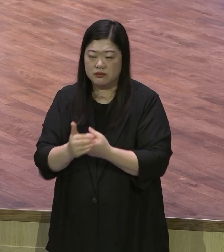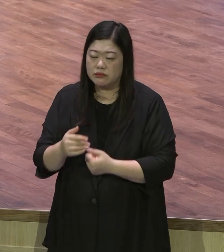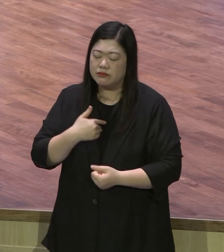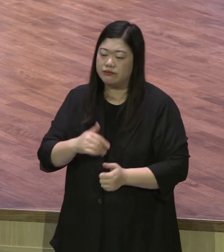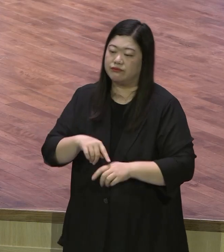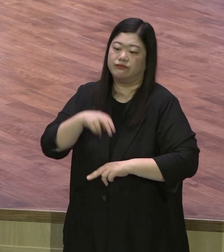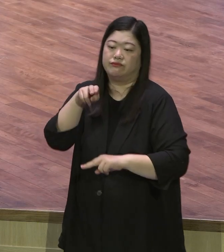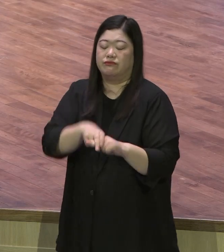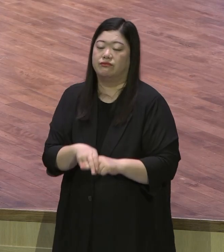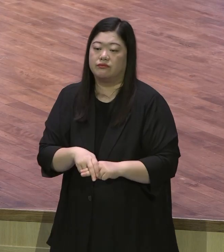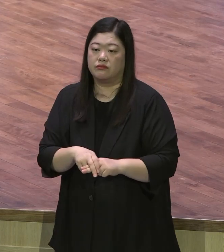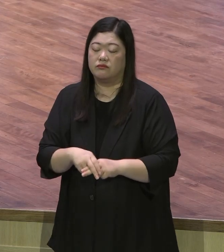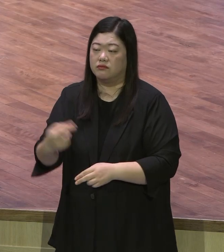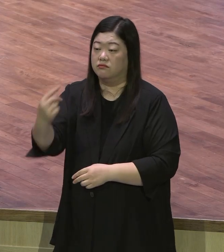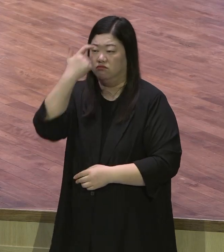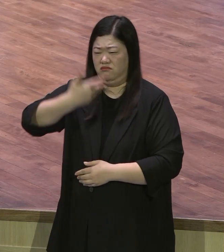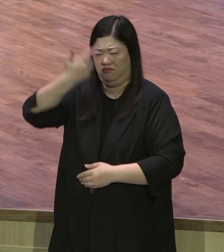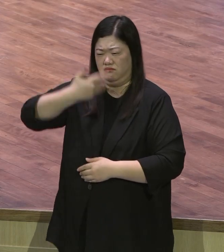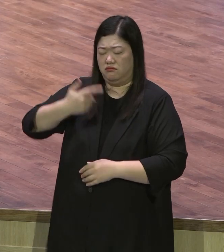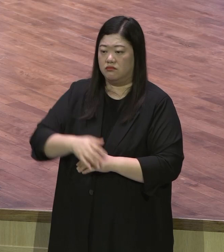있는지.